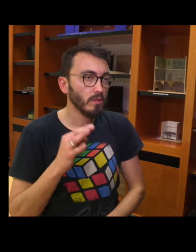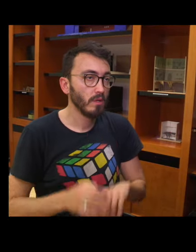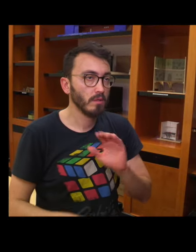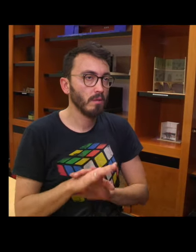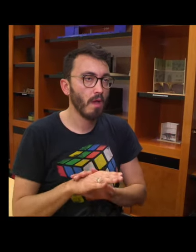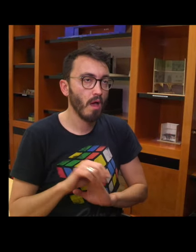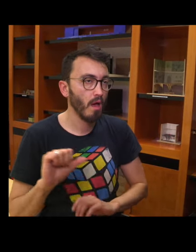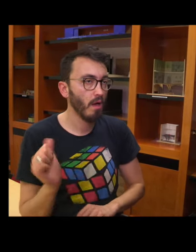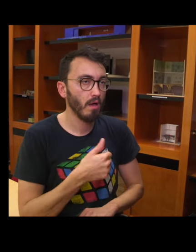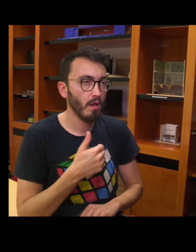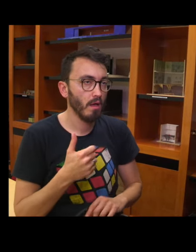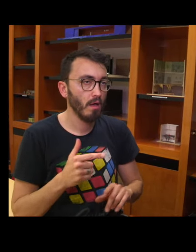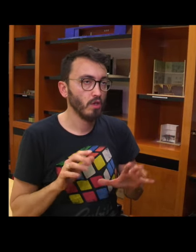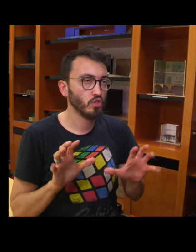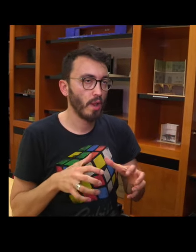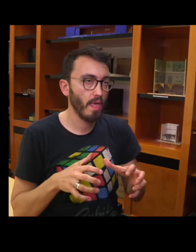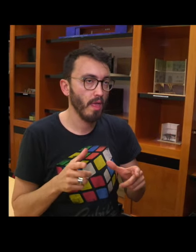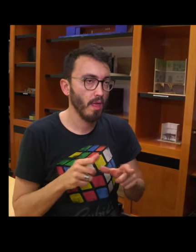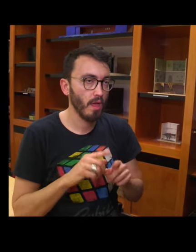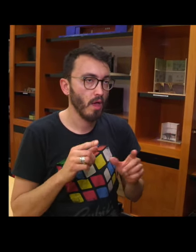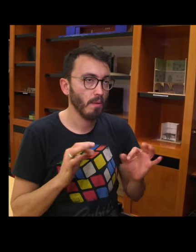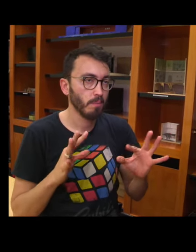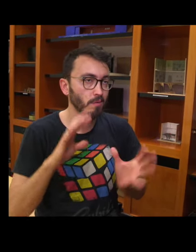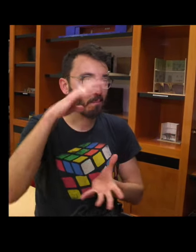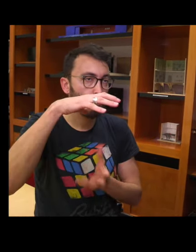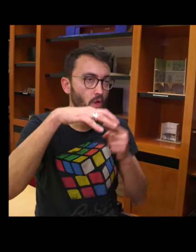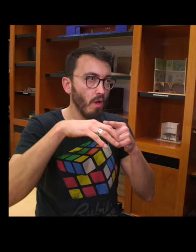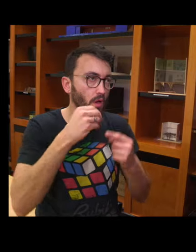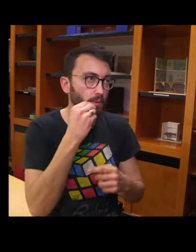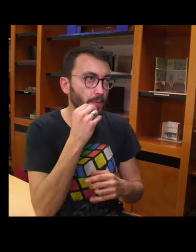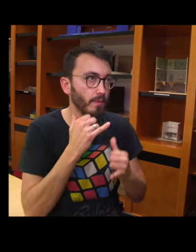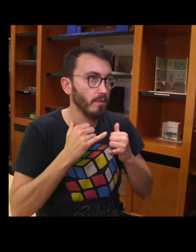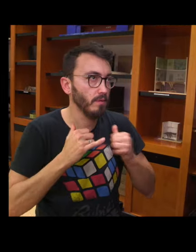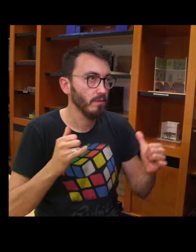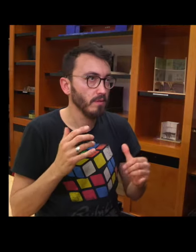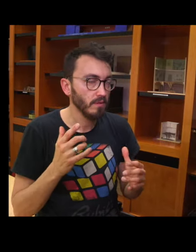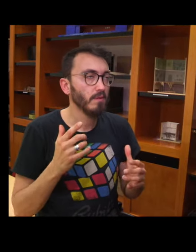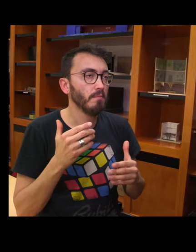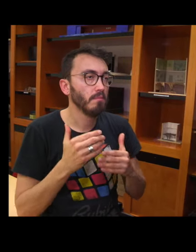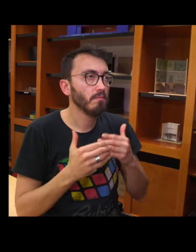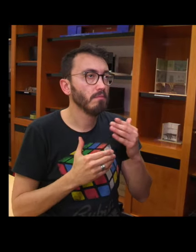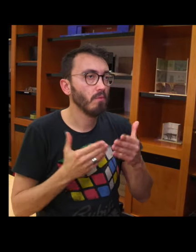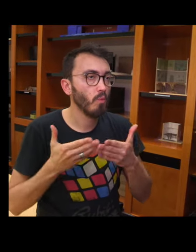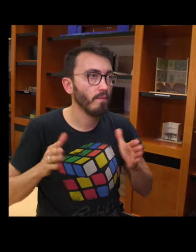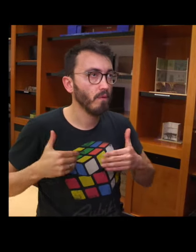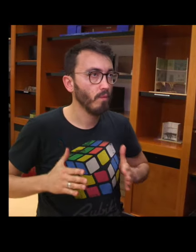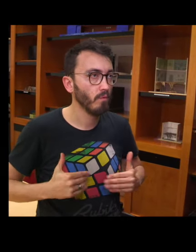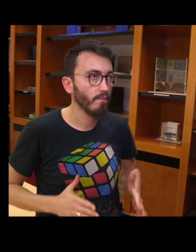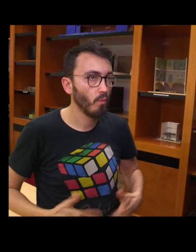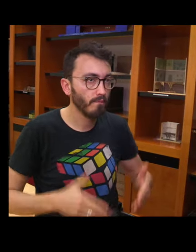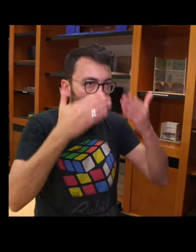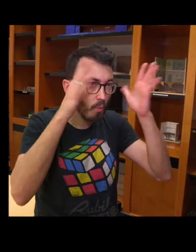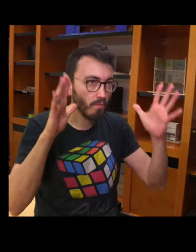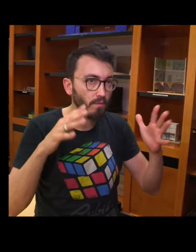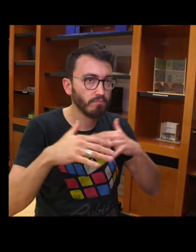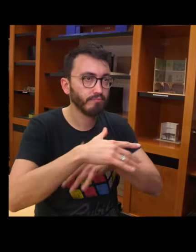Ça a beaucoup évolué. Au départ, on était un peu bloqués, tous, congelés même. Et puis, on s'est tous ouverts l'esprit, ouverts le